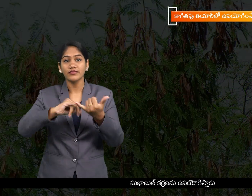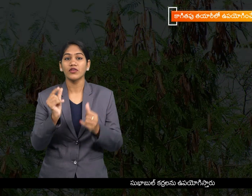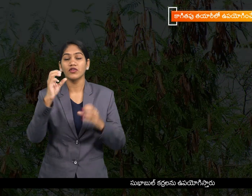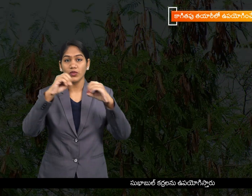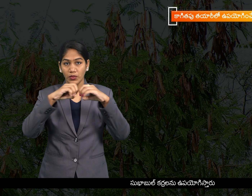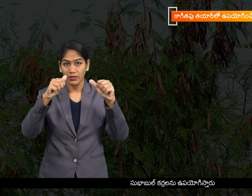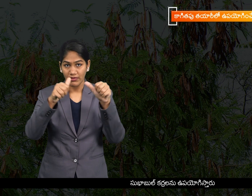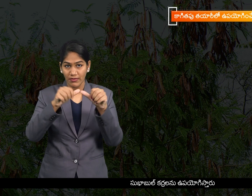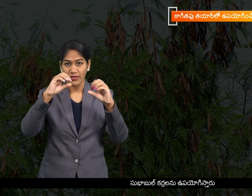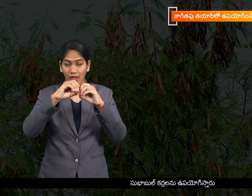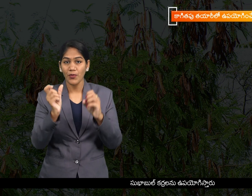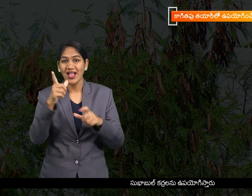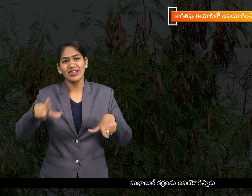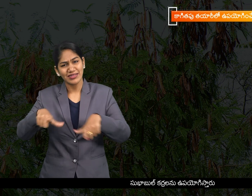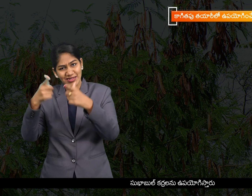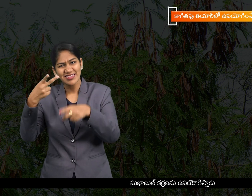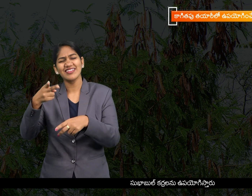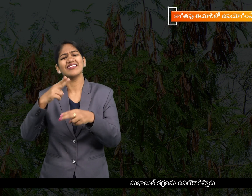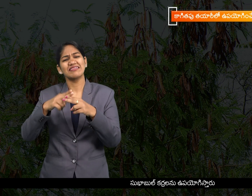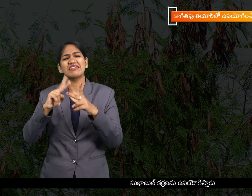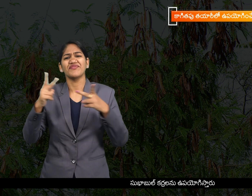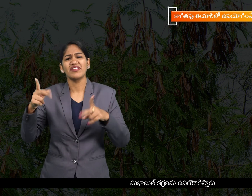సుబాబుల్ కర్రలను ఉపయోగిస్తారు.